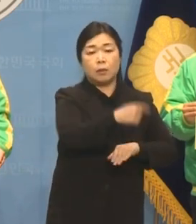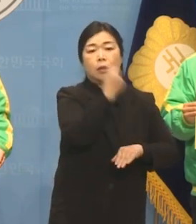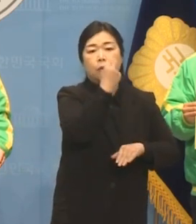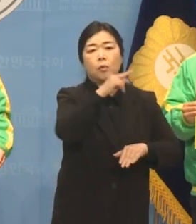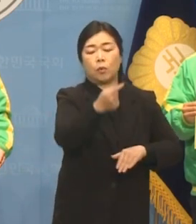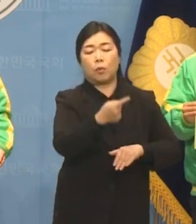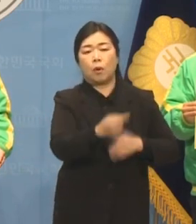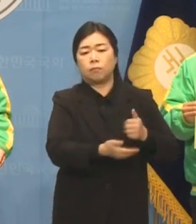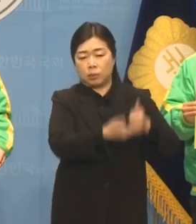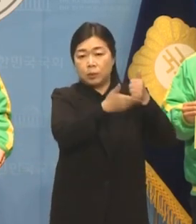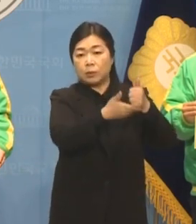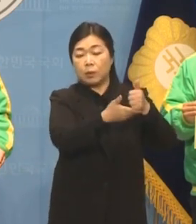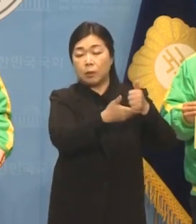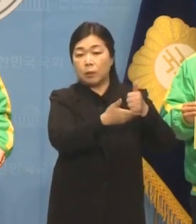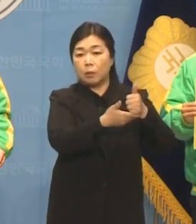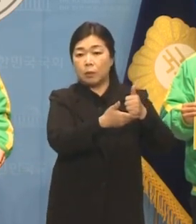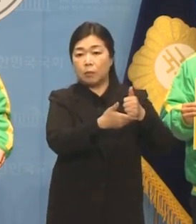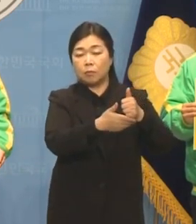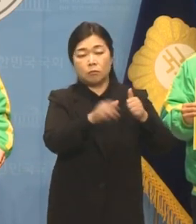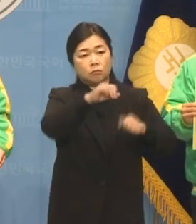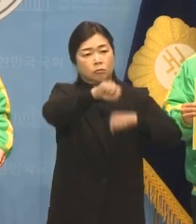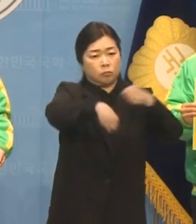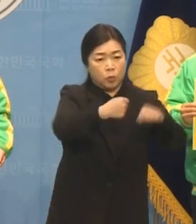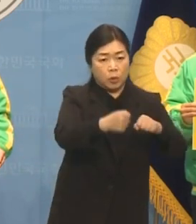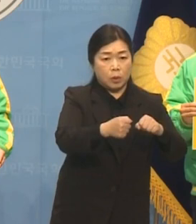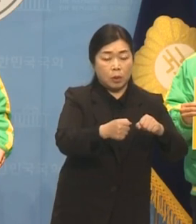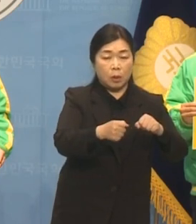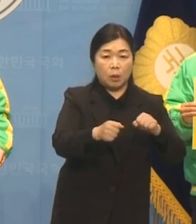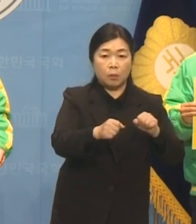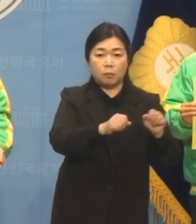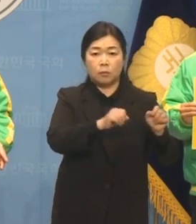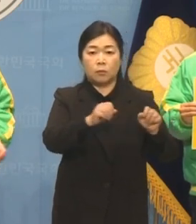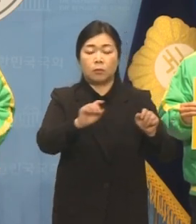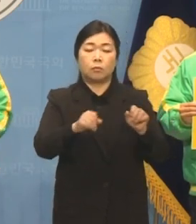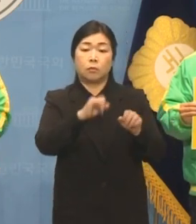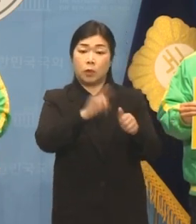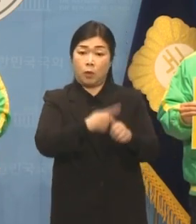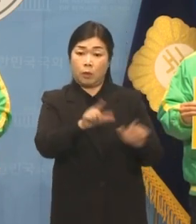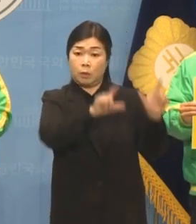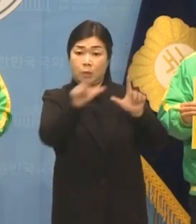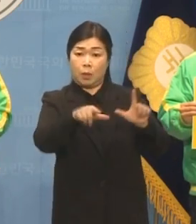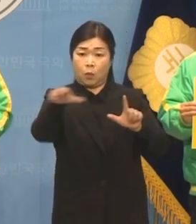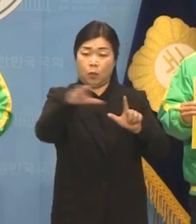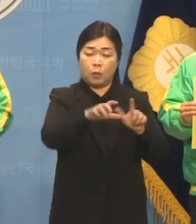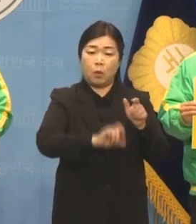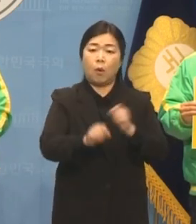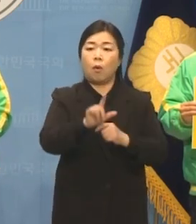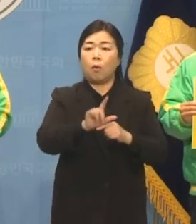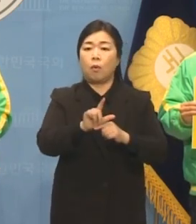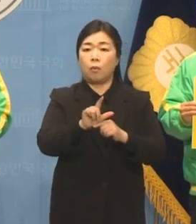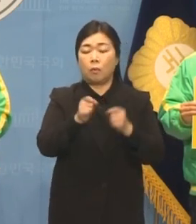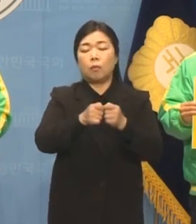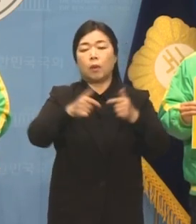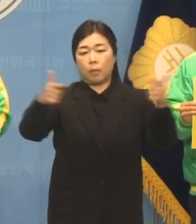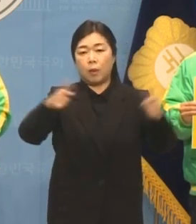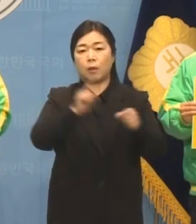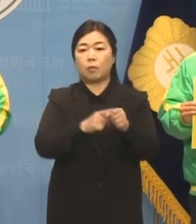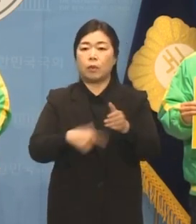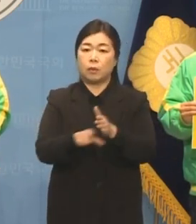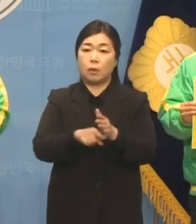막으며 야생 동물들의 서식지를 회복할 정책을 제시하겠습니다. 먼저 첫